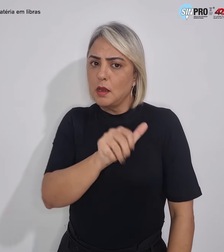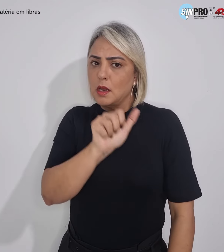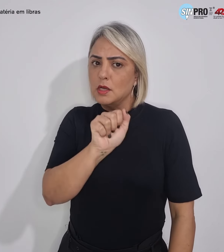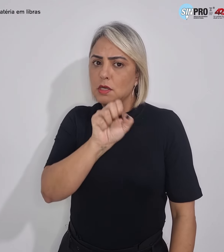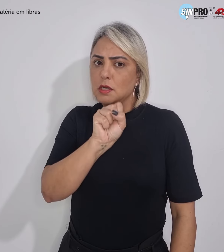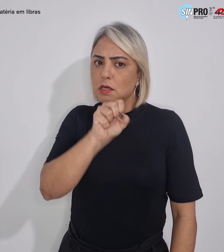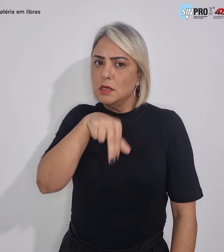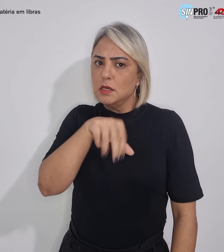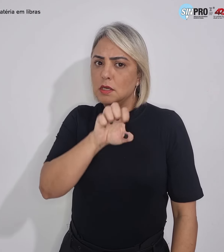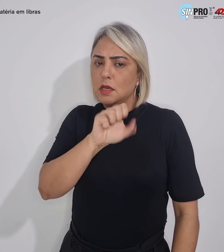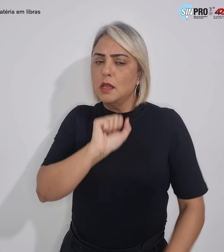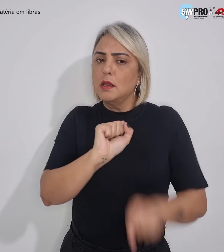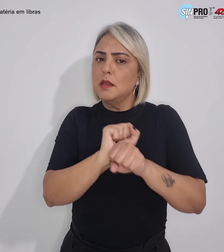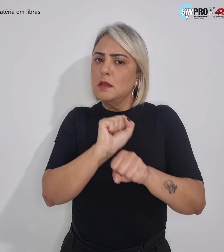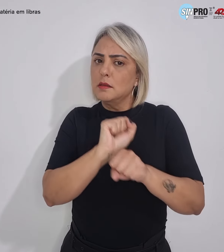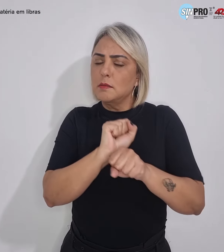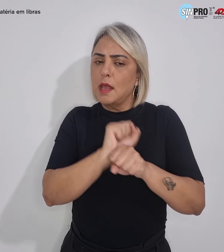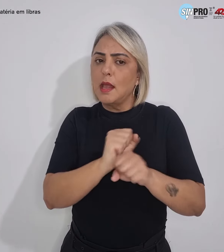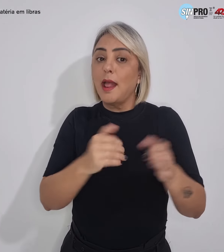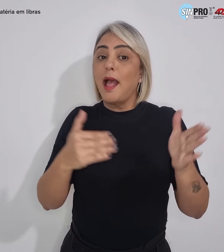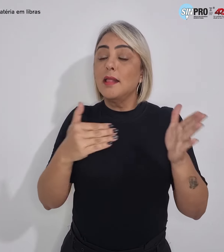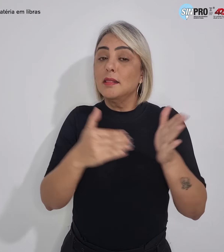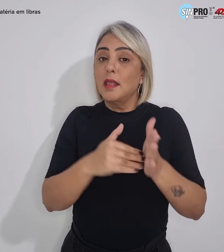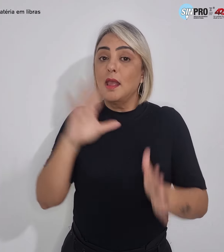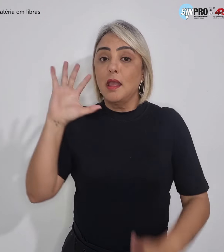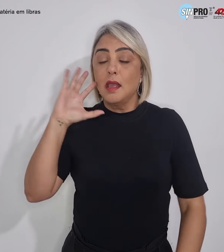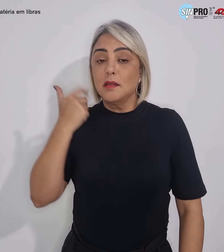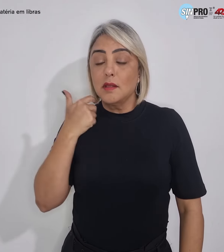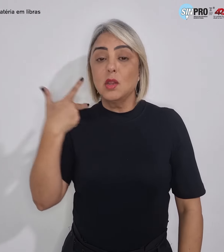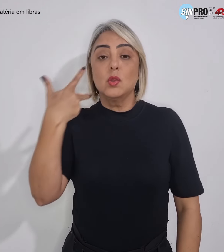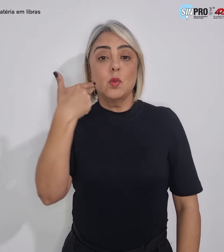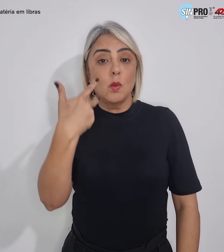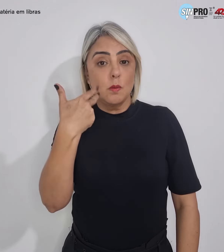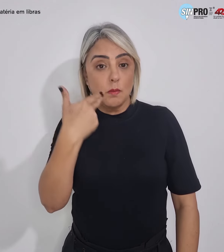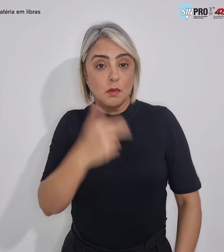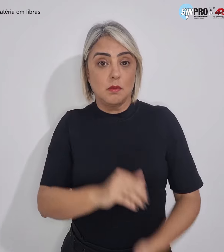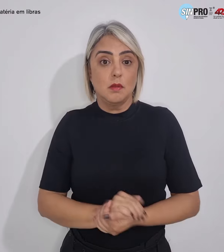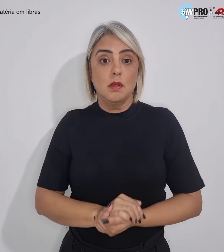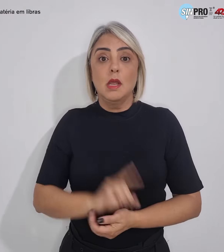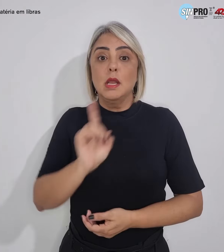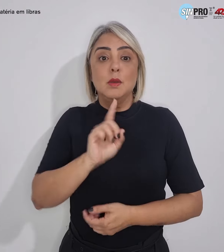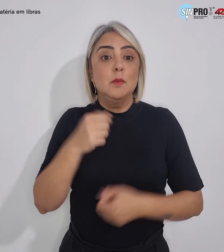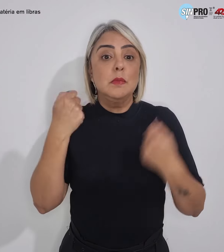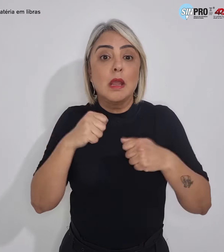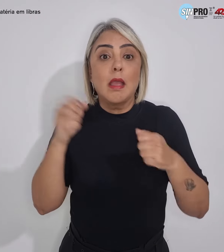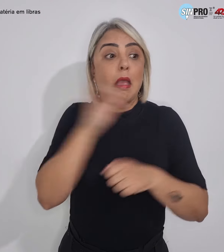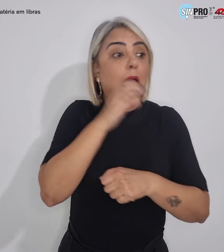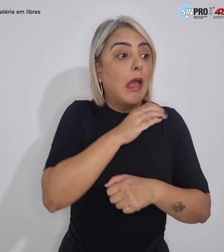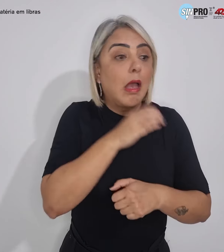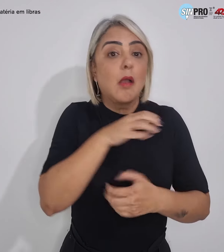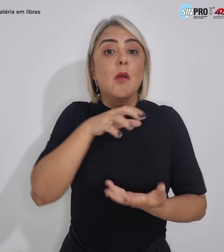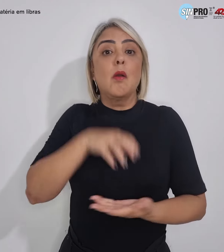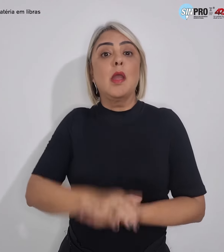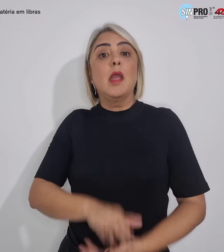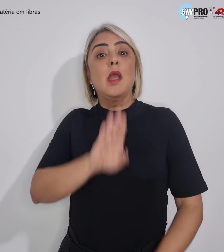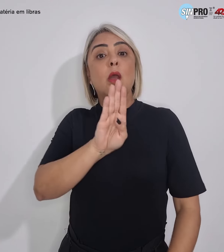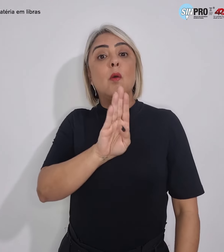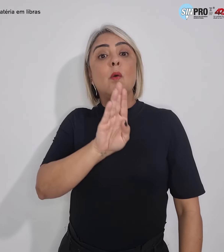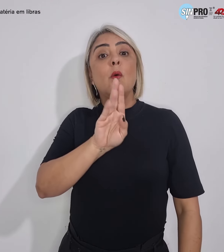que aguardem até que a situação seja normalizada. Não adianta correr até o posto de saúde para tomar uma